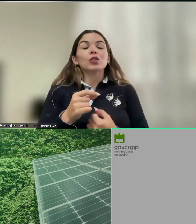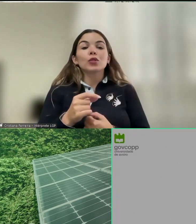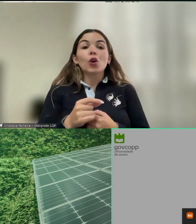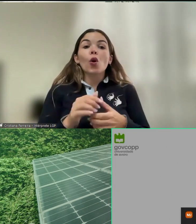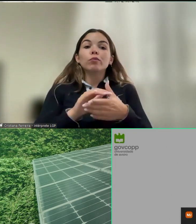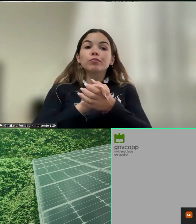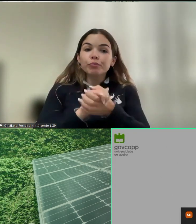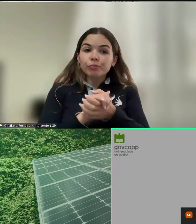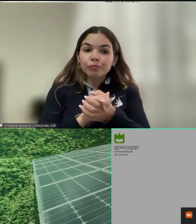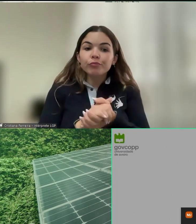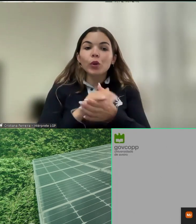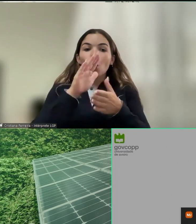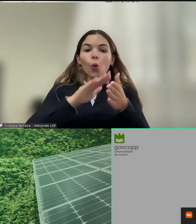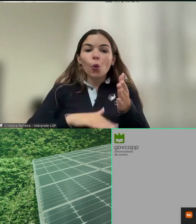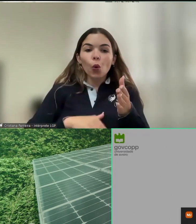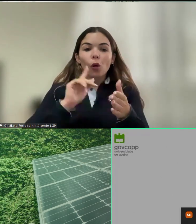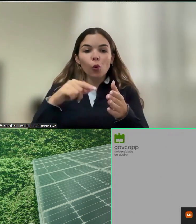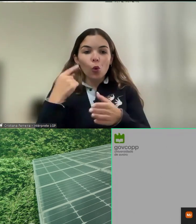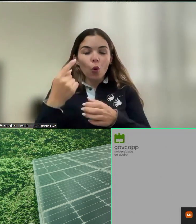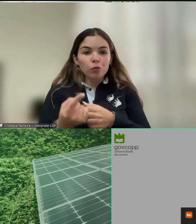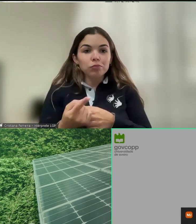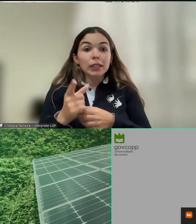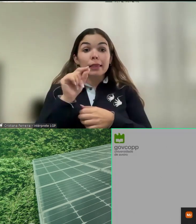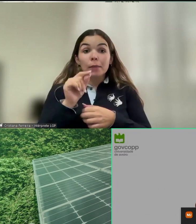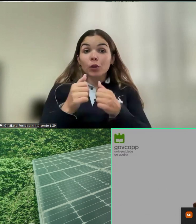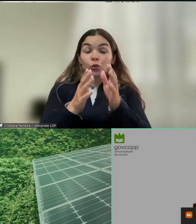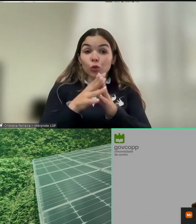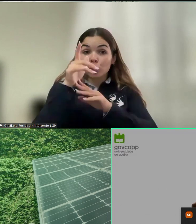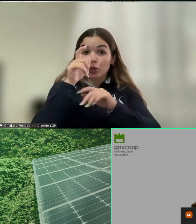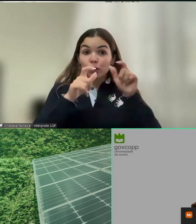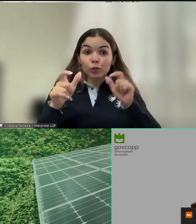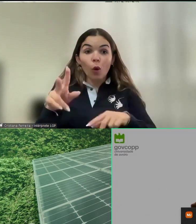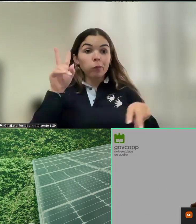colegas de painel e também todas as pessoas que nos estão a ouvir.